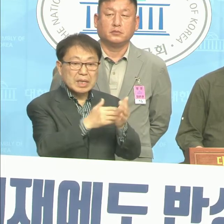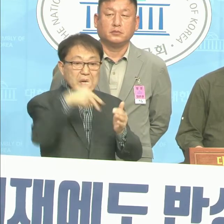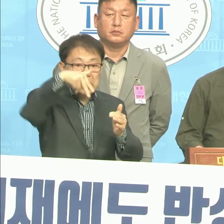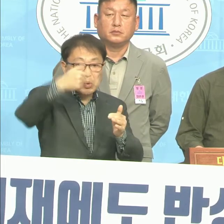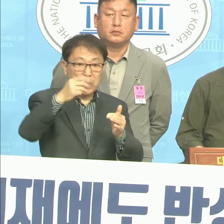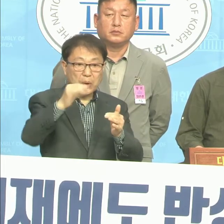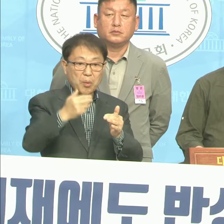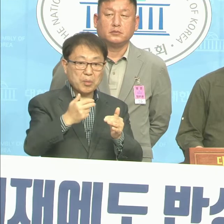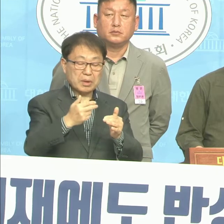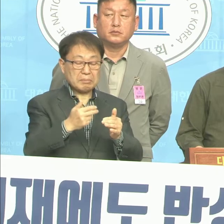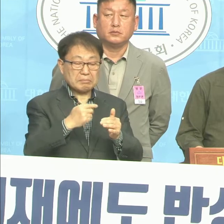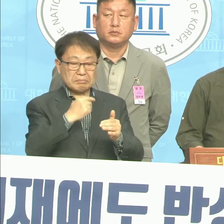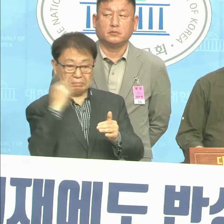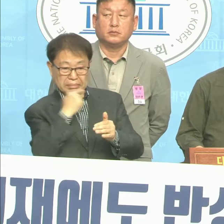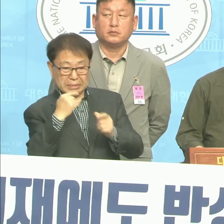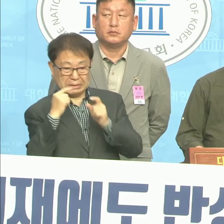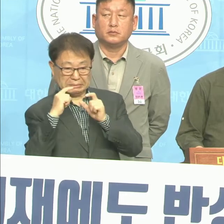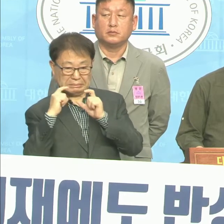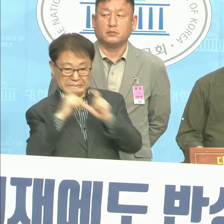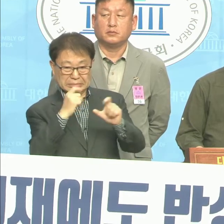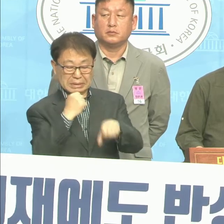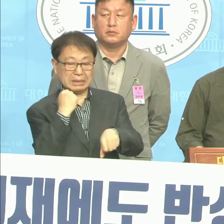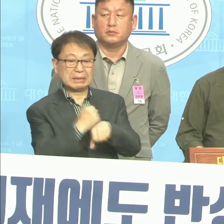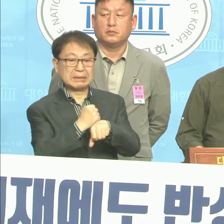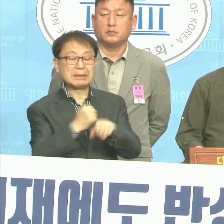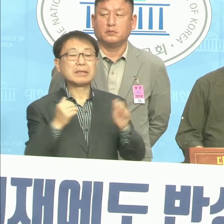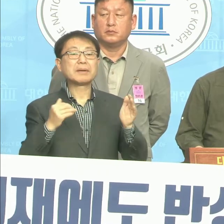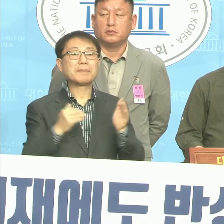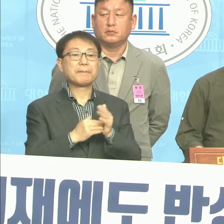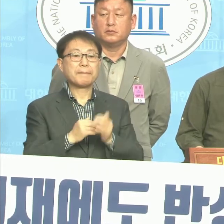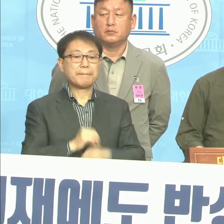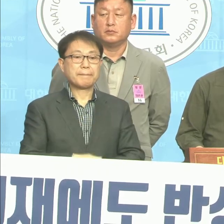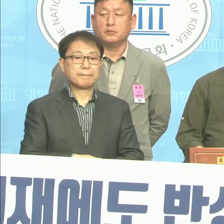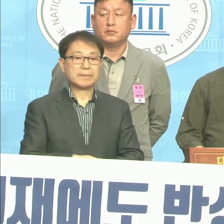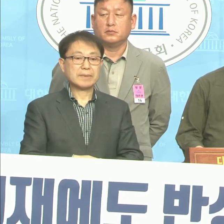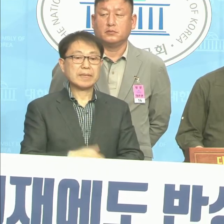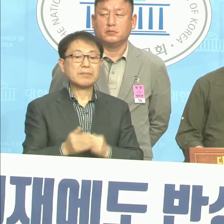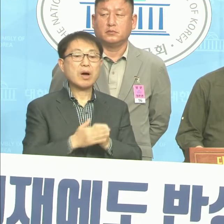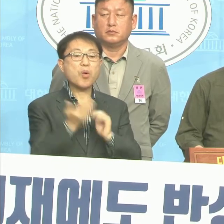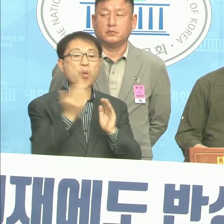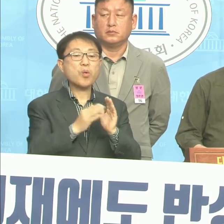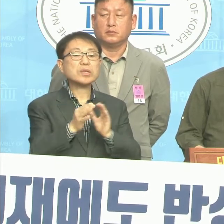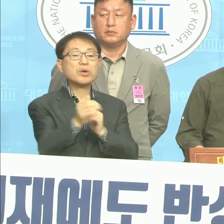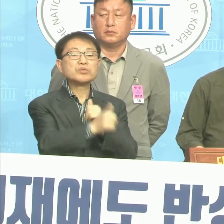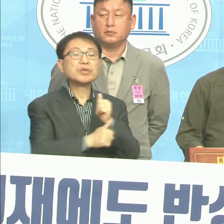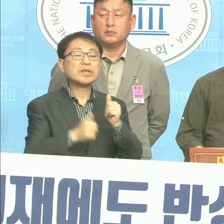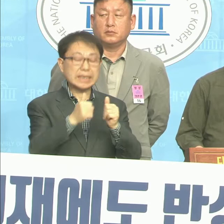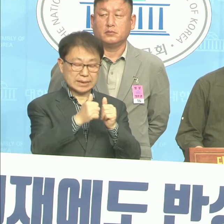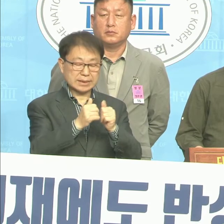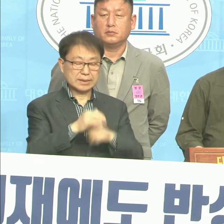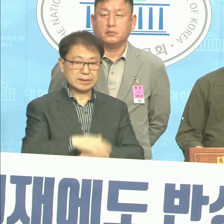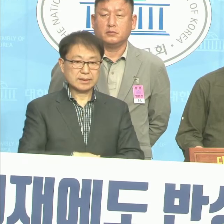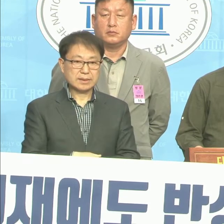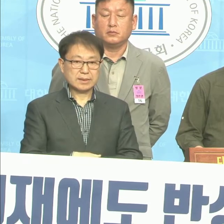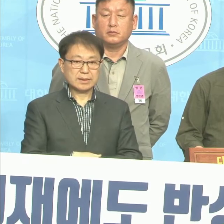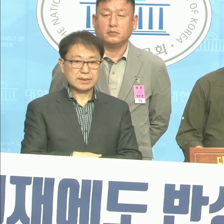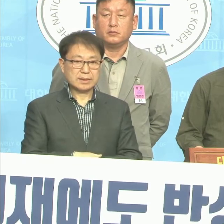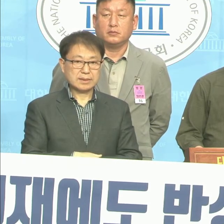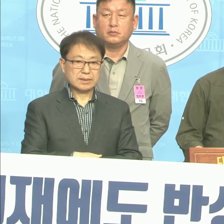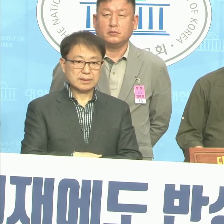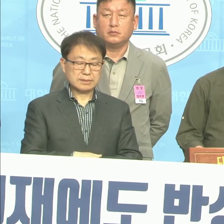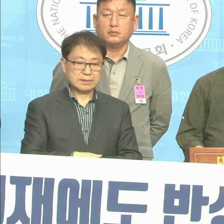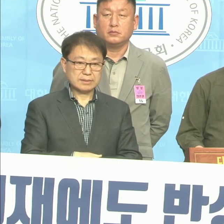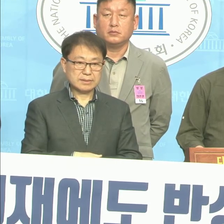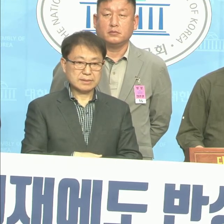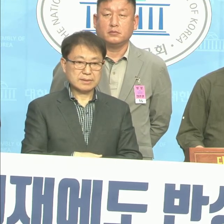강력히 처벌을 주문하여 왔습니다 이에 공적인 은 공장이 차상 일찍이 유리